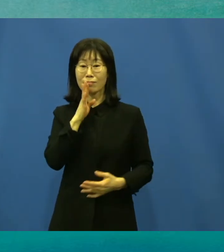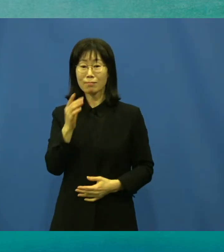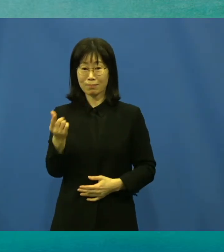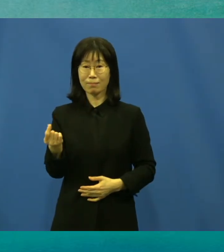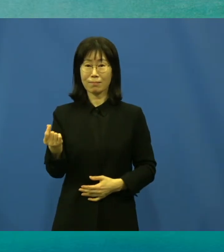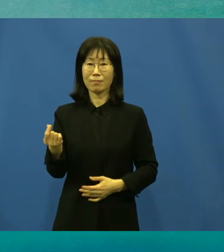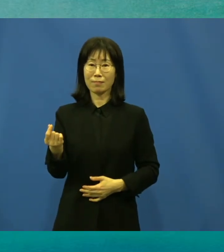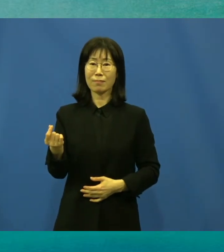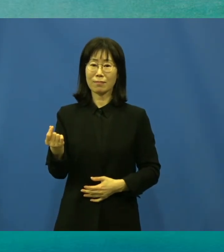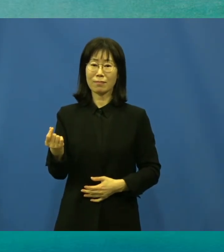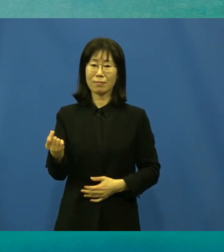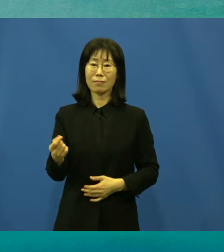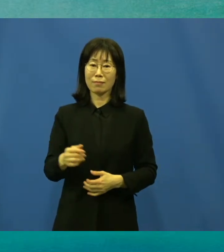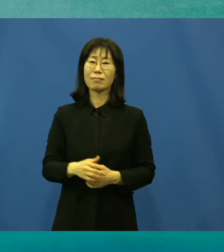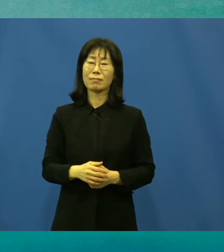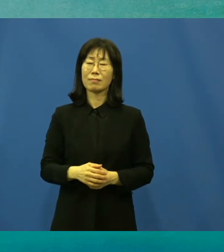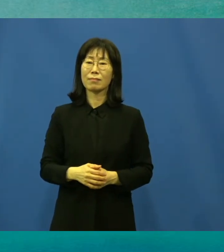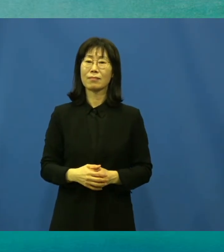추구할 수 없는 상황,